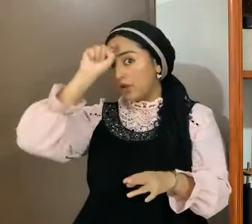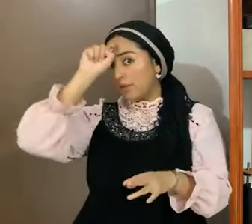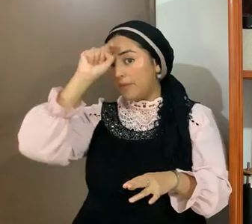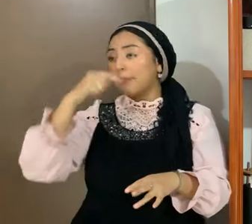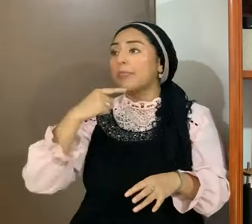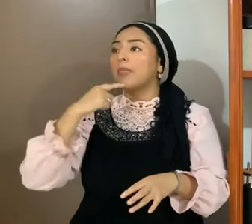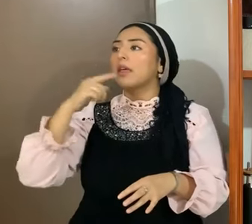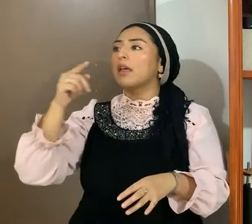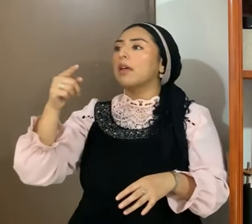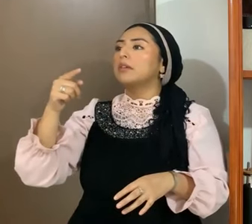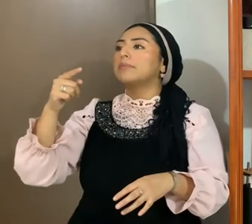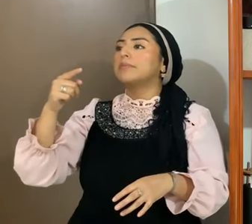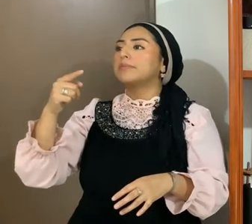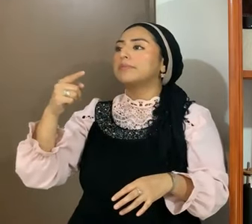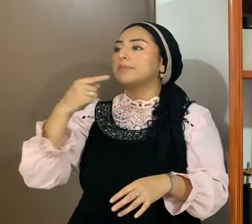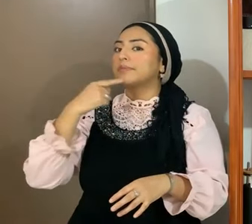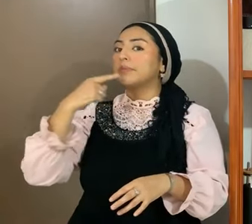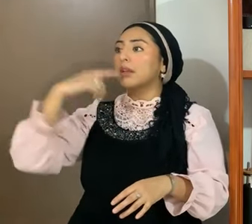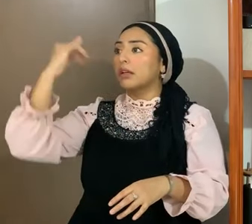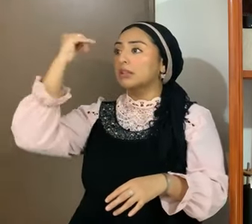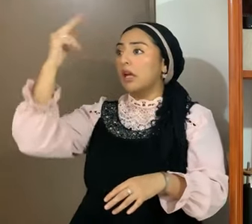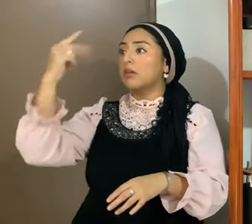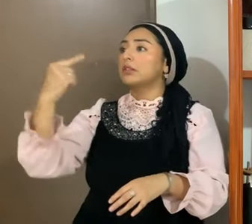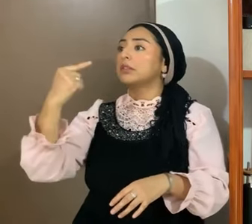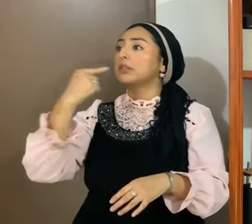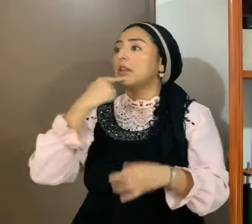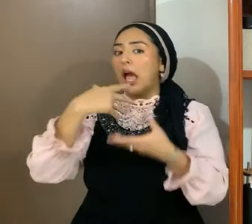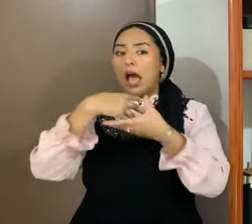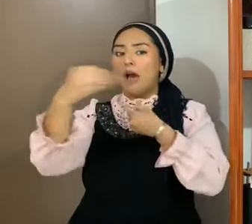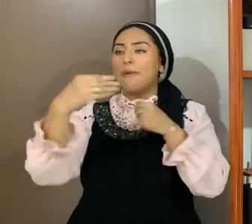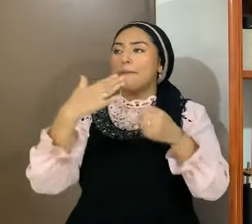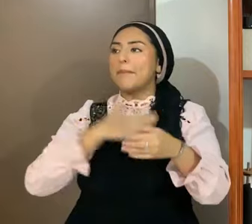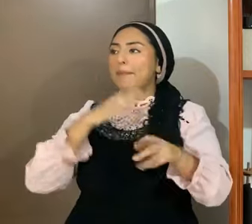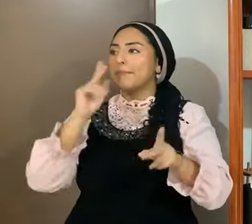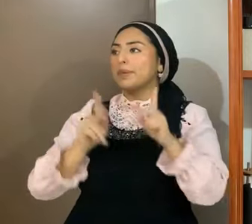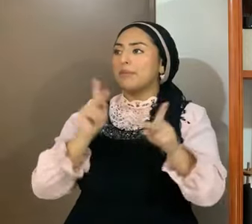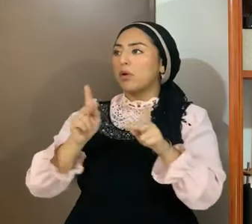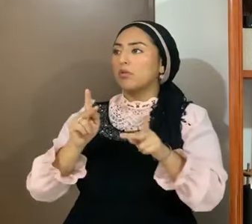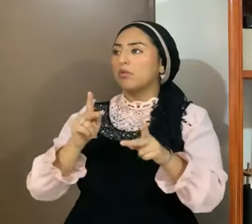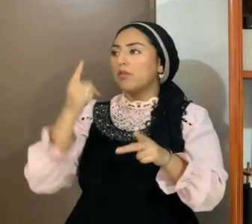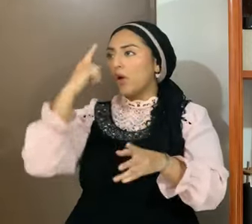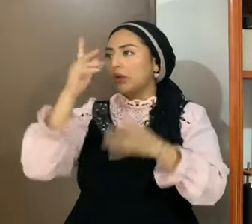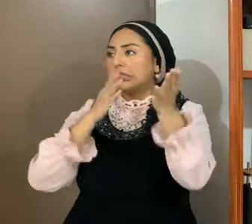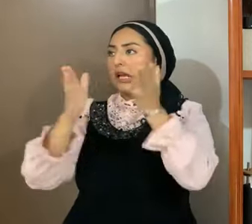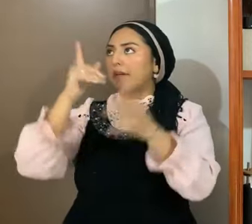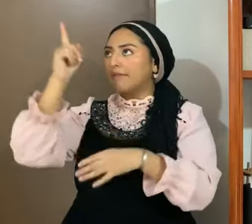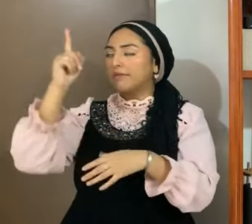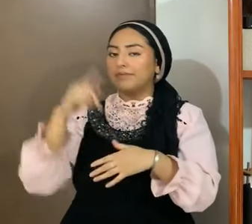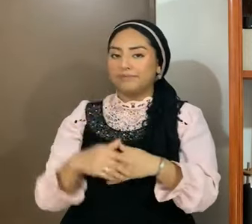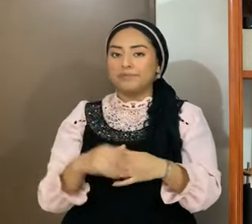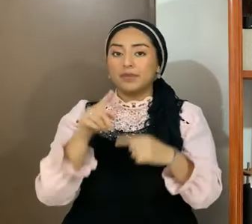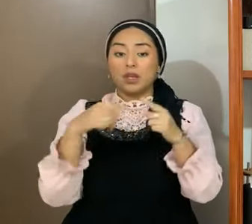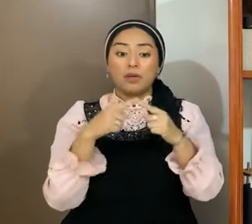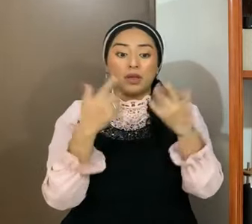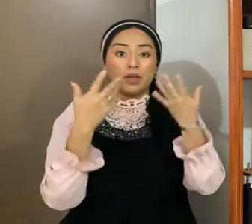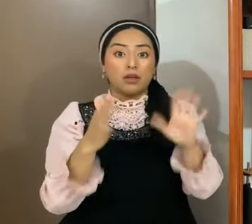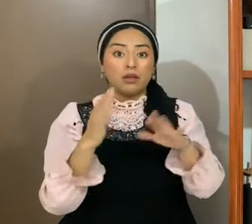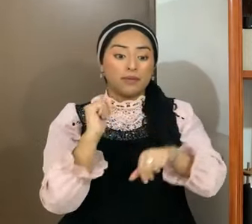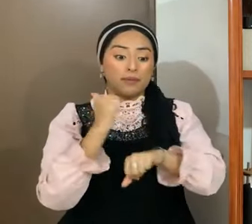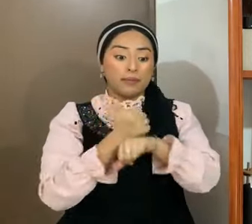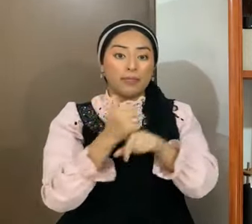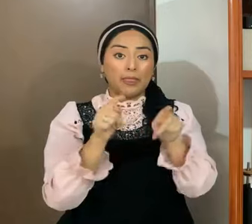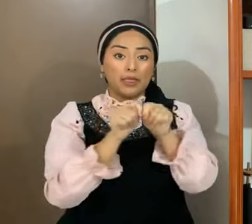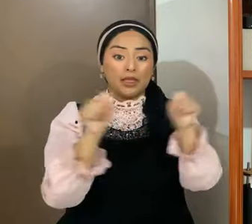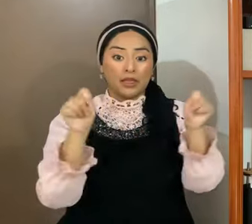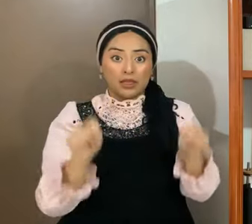Yahweh que dejes ir a mi pueblo para que me sirva, no para otra cosa. Una vez que se instaura el Mishkan, aquí quiero irme un